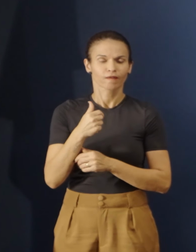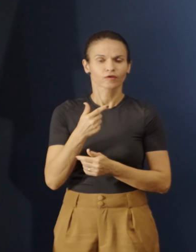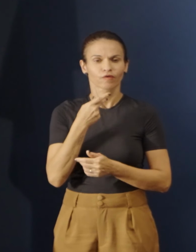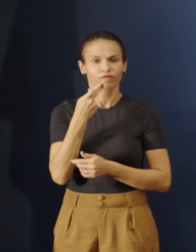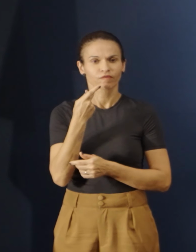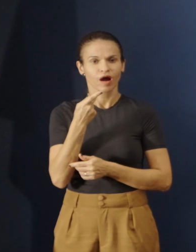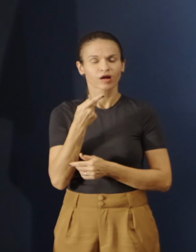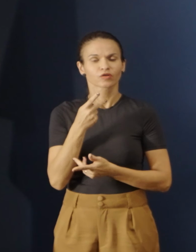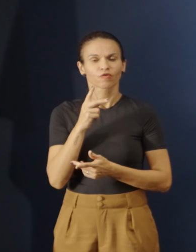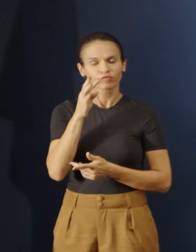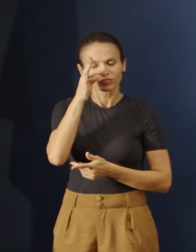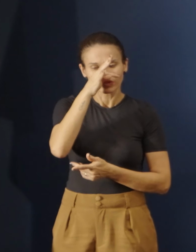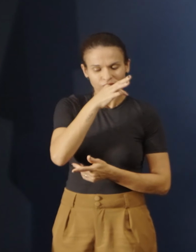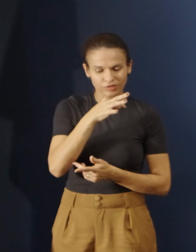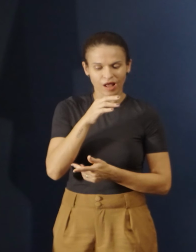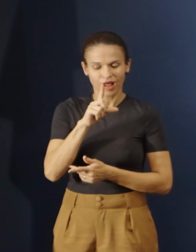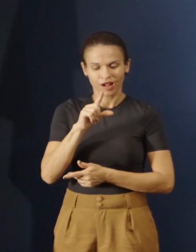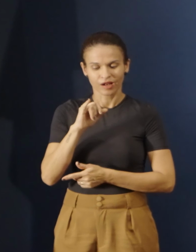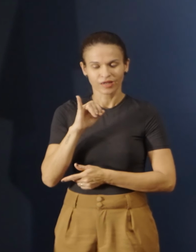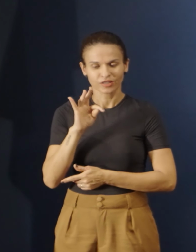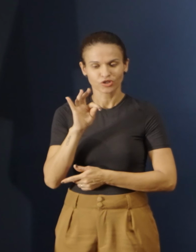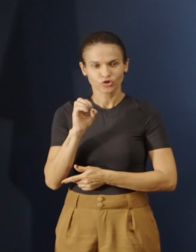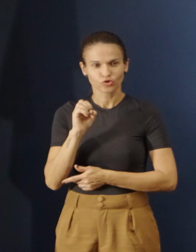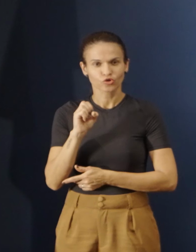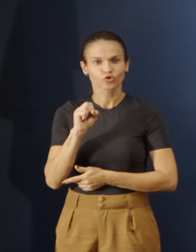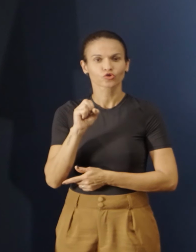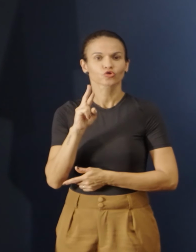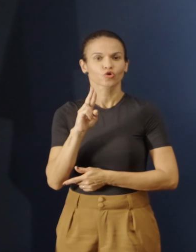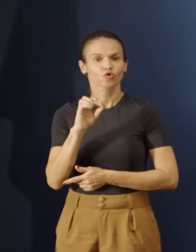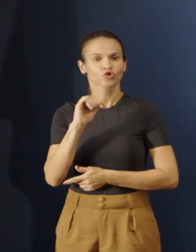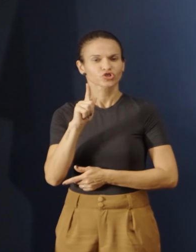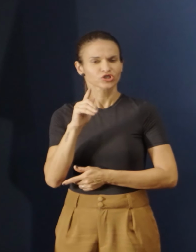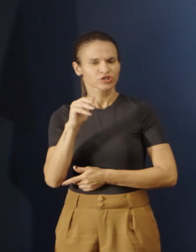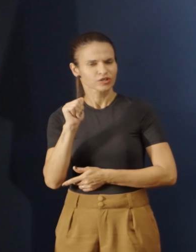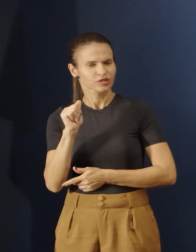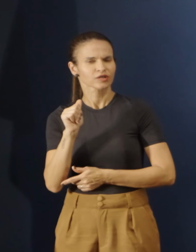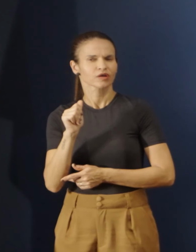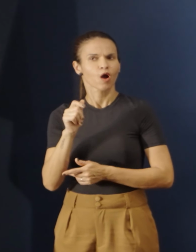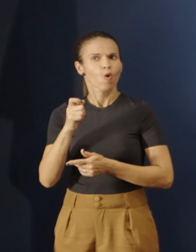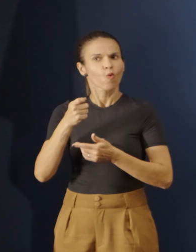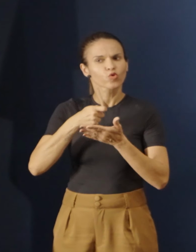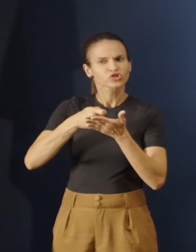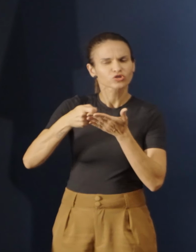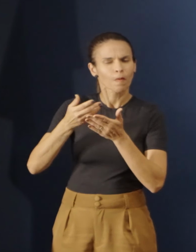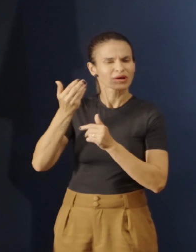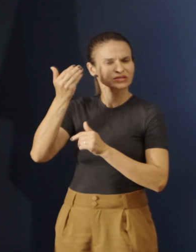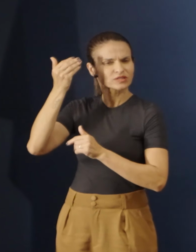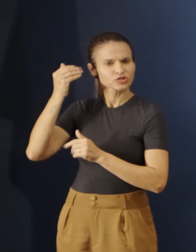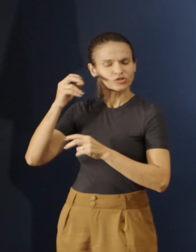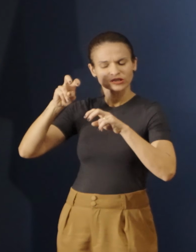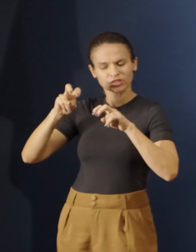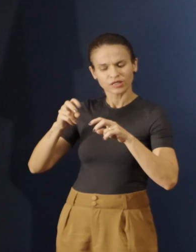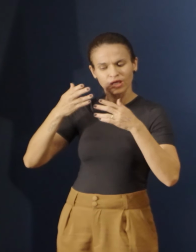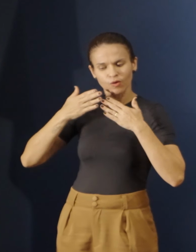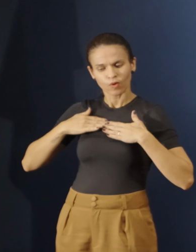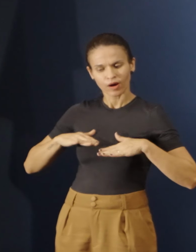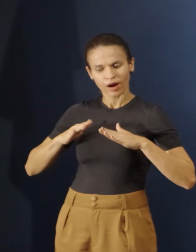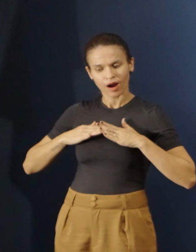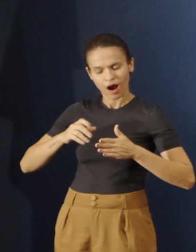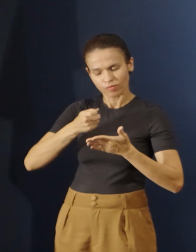né, insisto, o nome liturgia, que você tinha aquela coisa do escritor mais antigo, tradicional, vou usar esse termo, de sentar com calma,